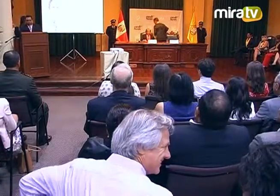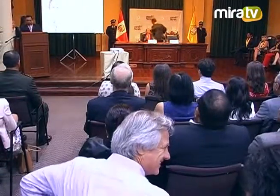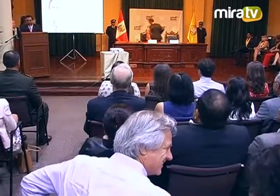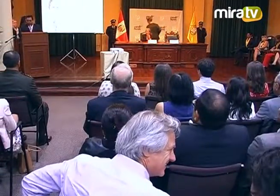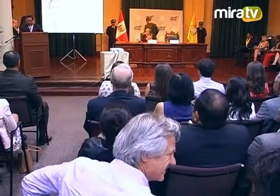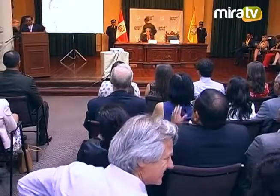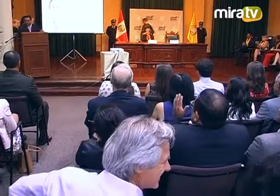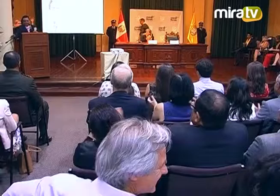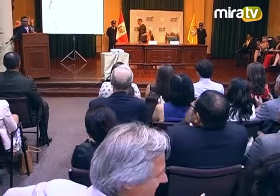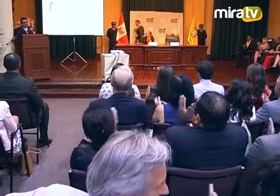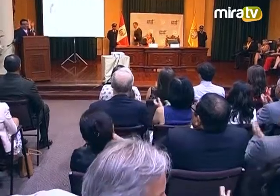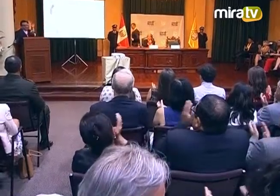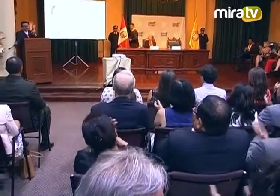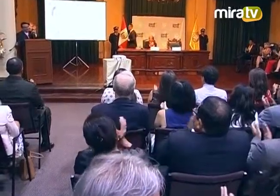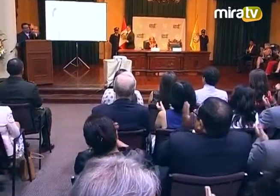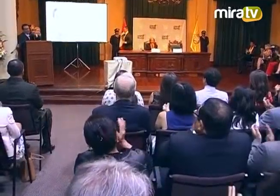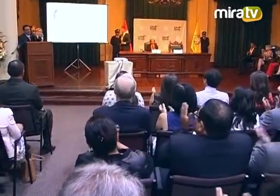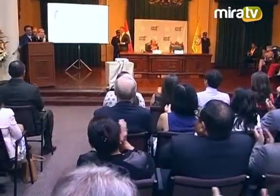recibimos con un fuerte aplauso.